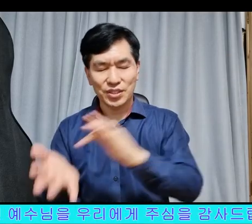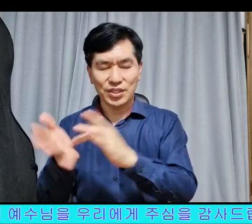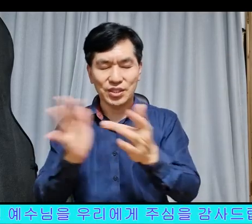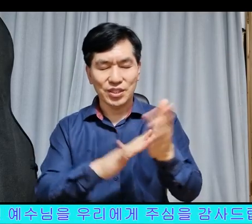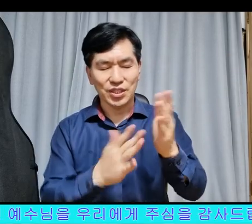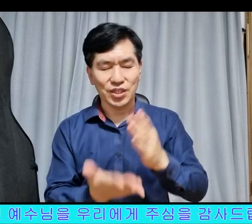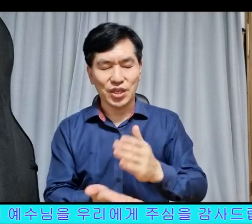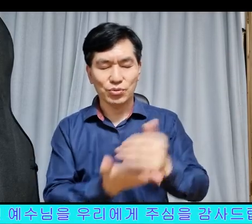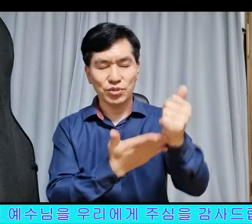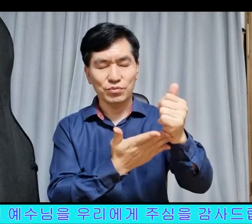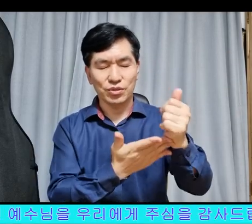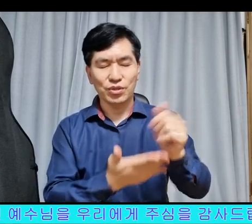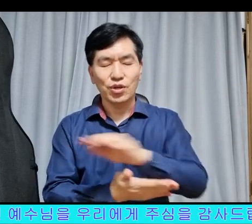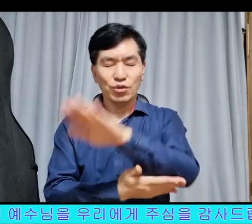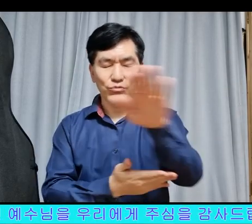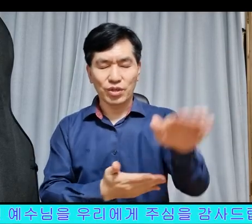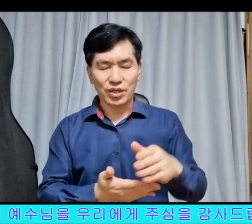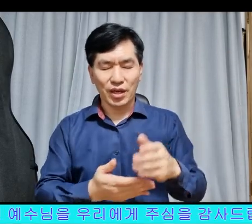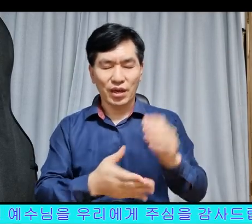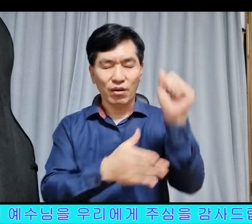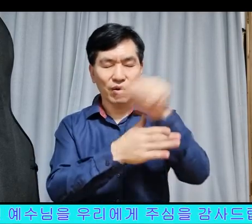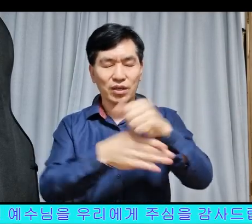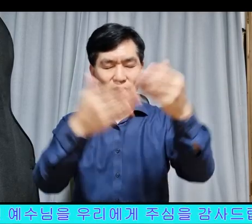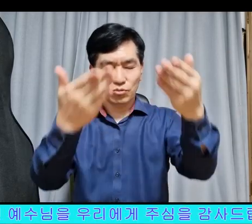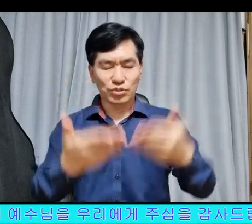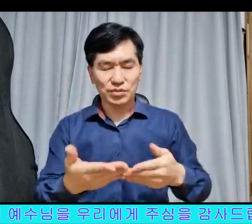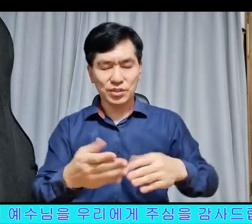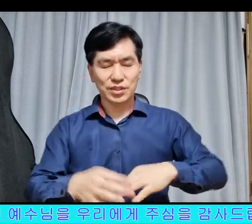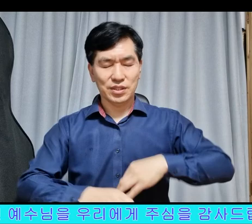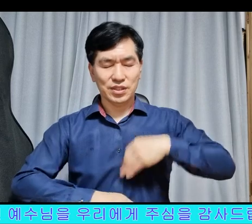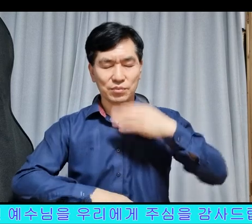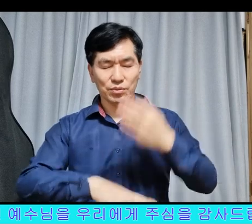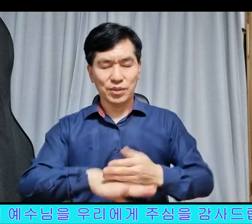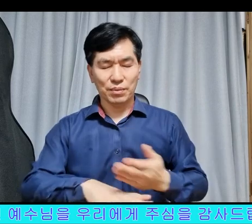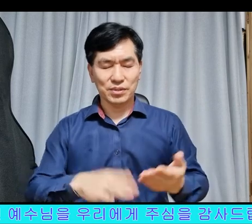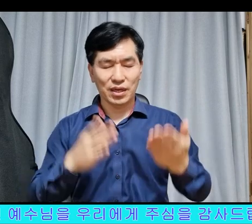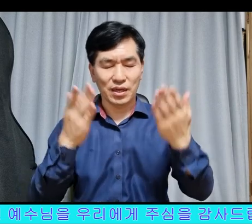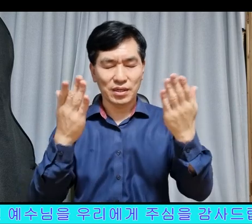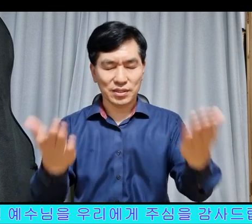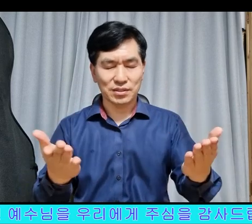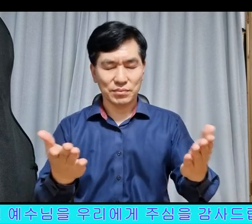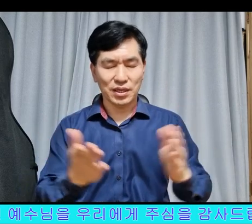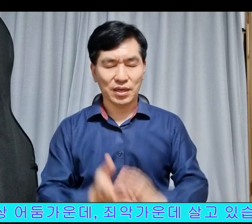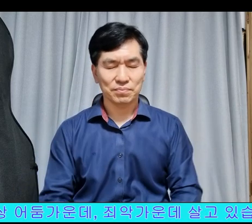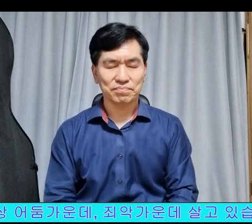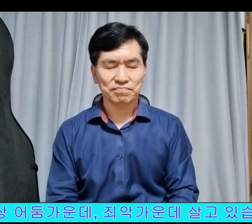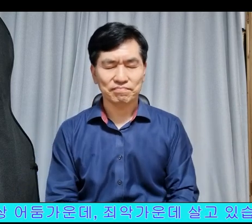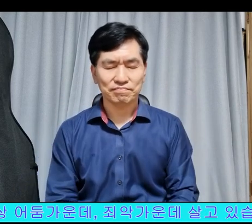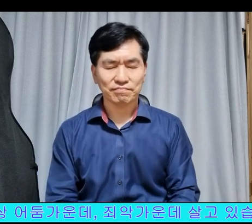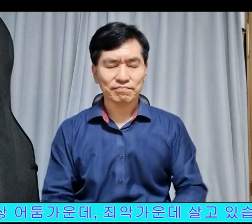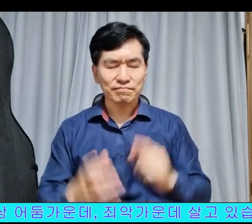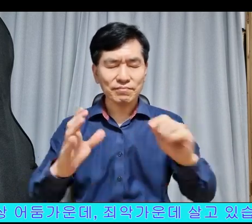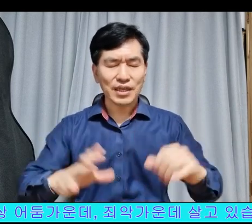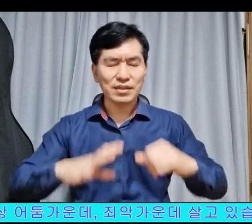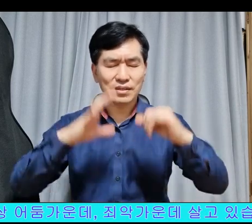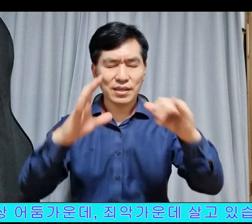대신 예수님을 우리에게 허락해 주심을 진심으로 감사드립니다. 이